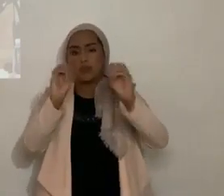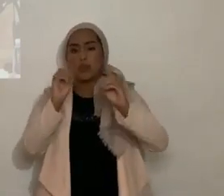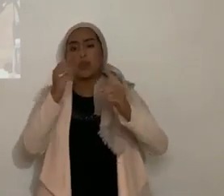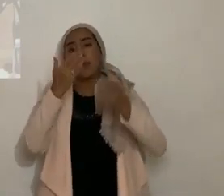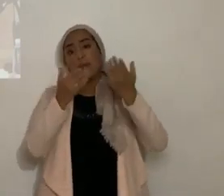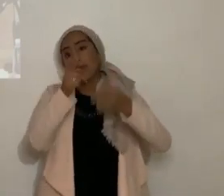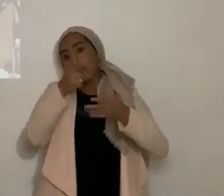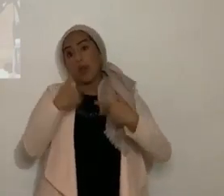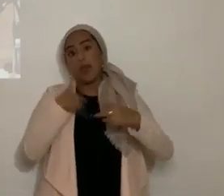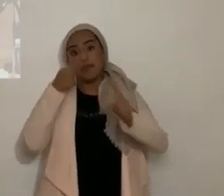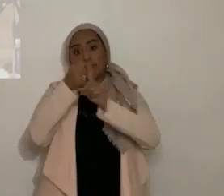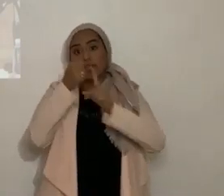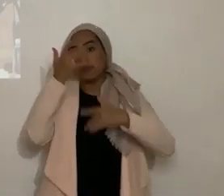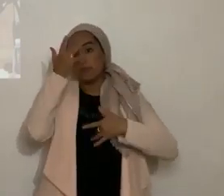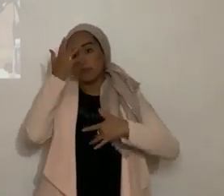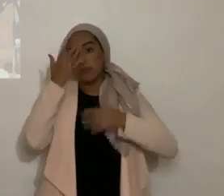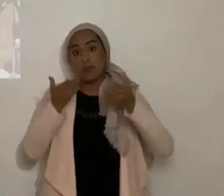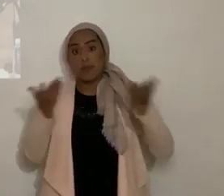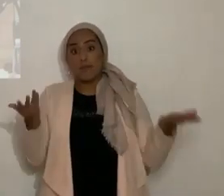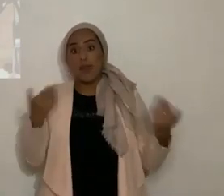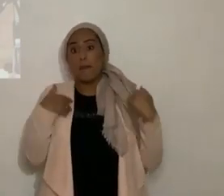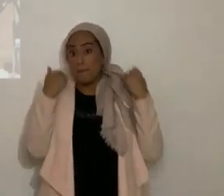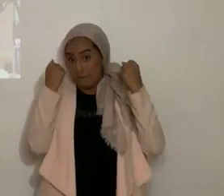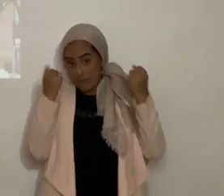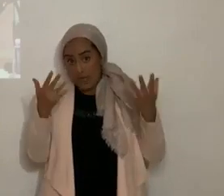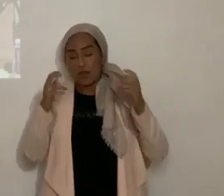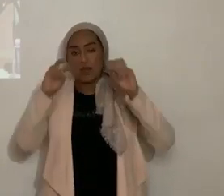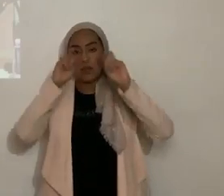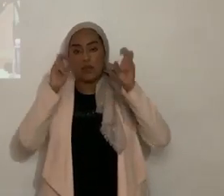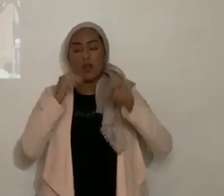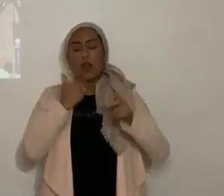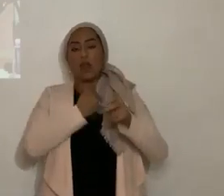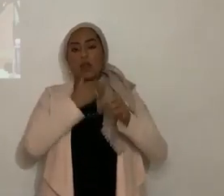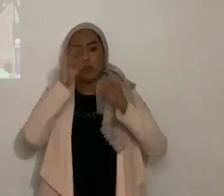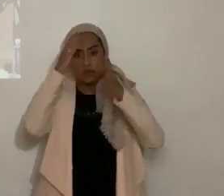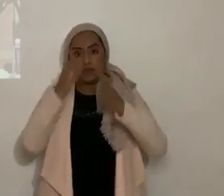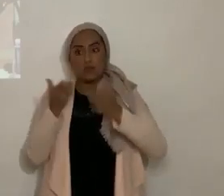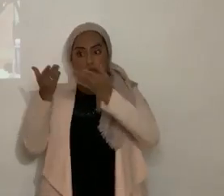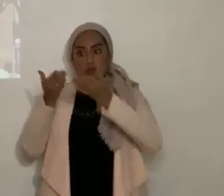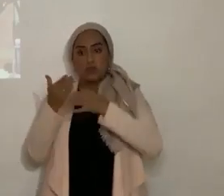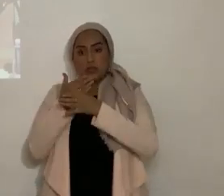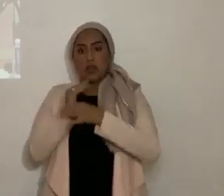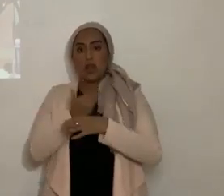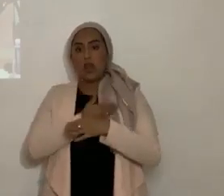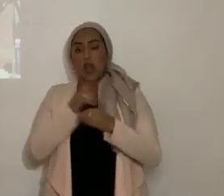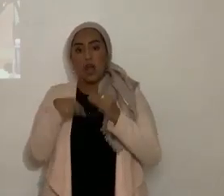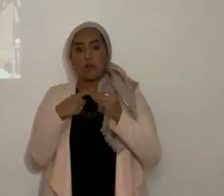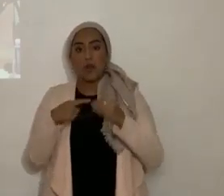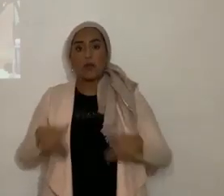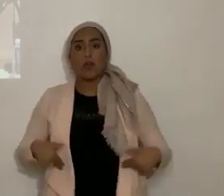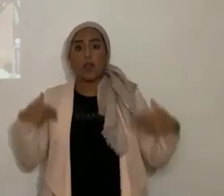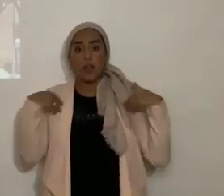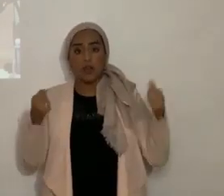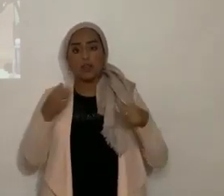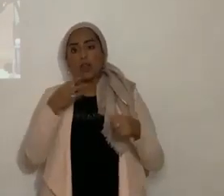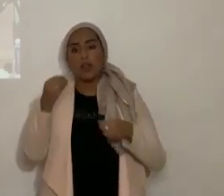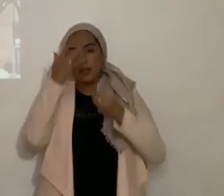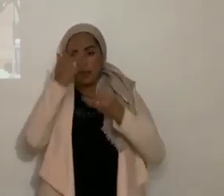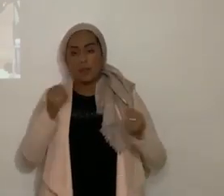tienes una enfermedad? Hay muchos temas que nuestro amado Roy nos ha compartido acerca de la salud y de la